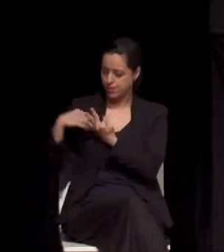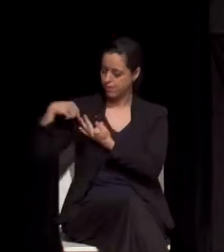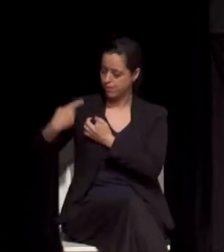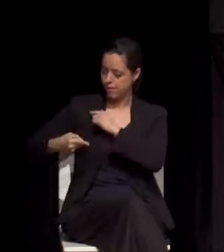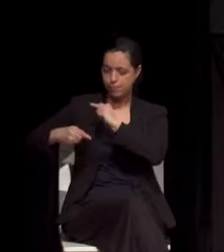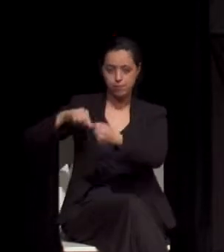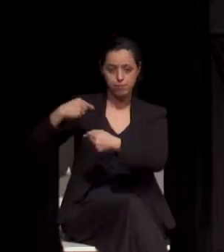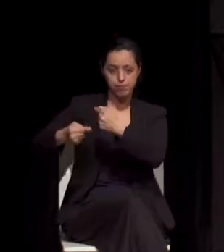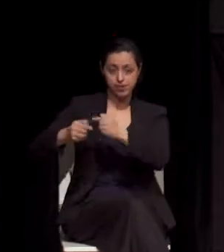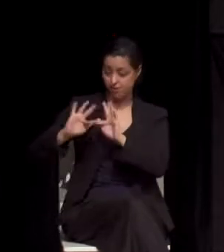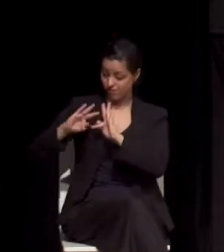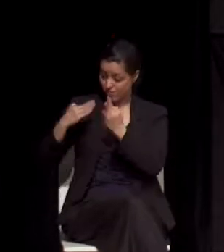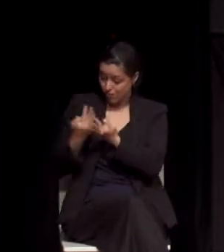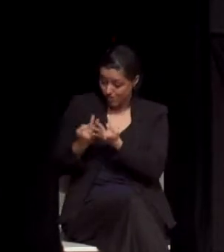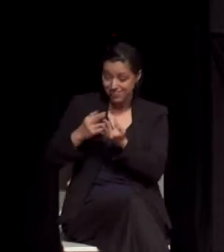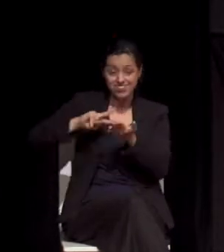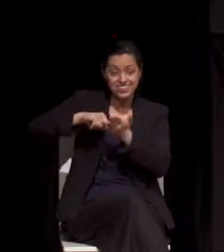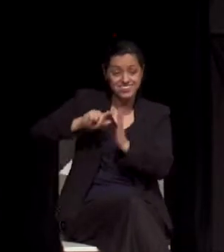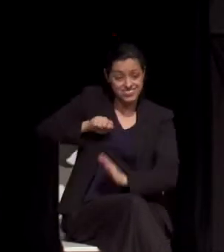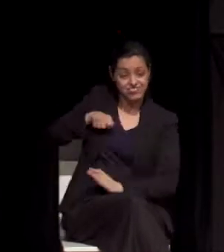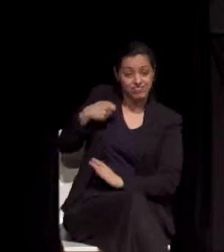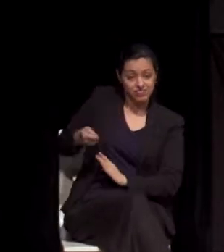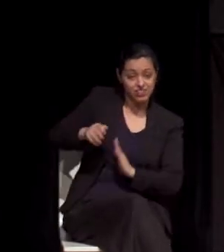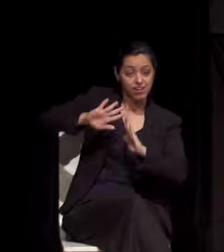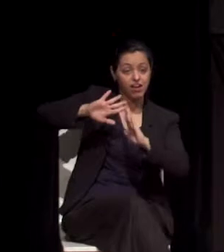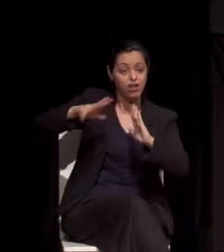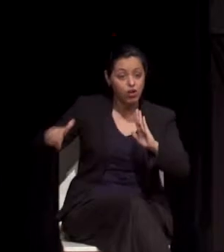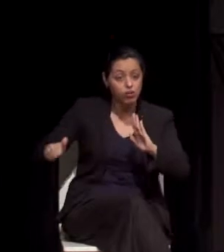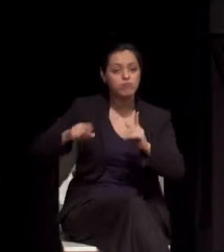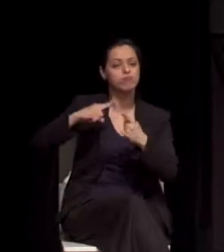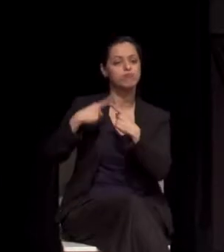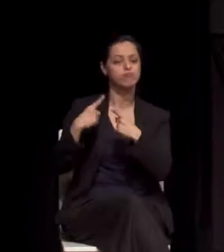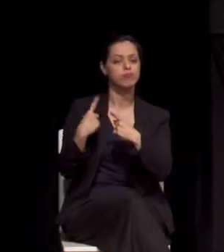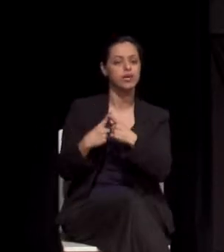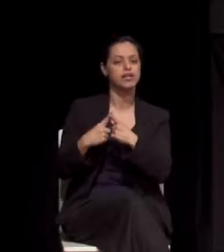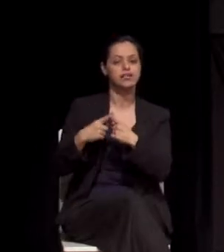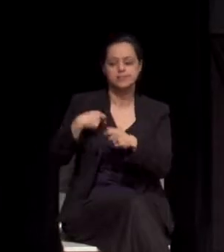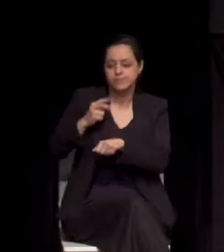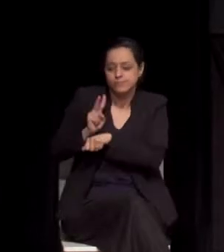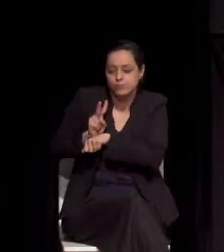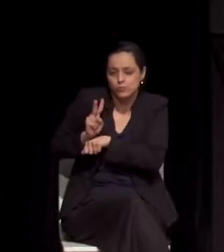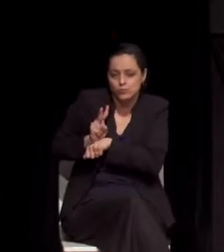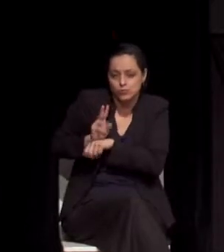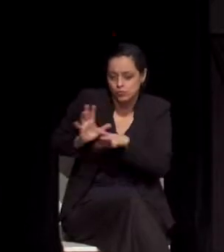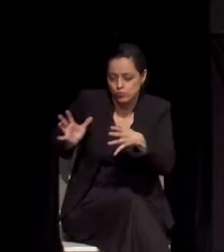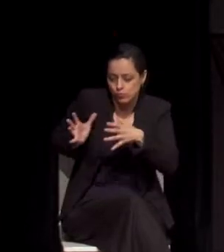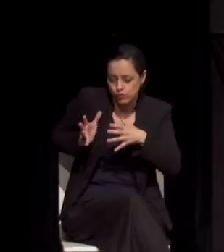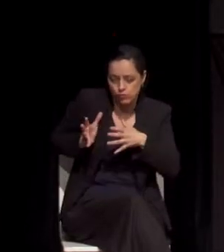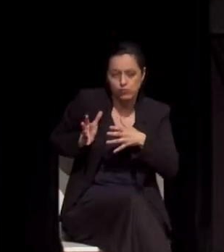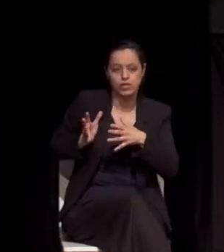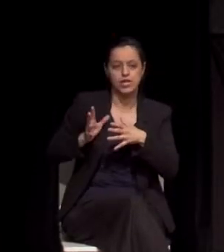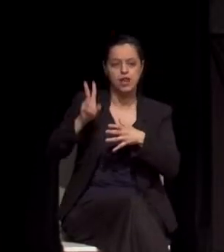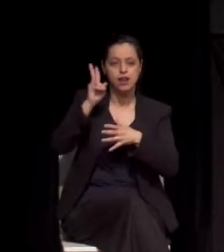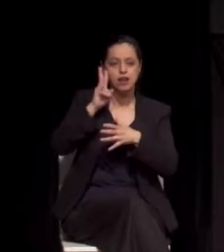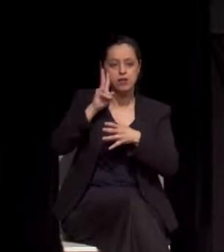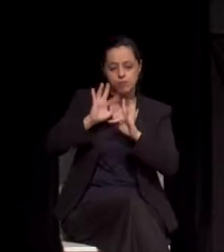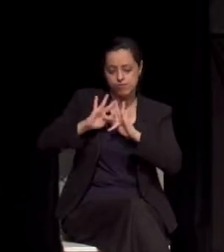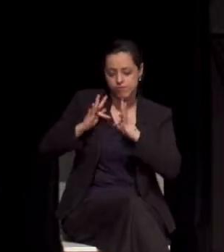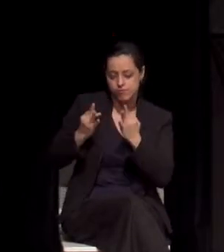quilombo. Cada família. Porque você tem que reservar o espaço da